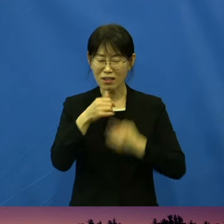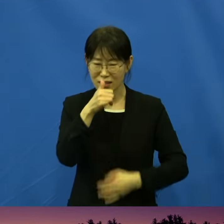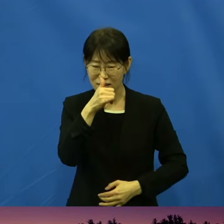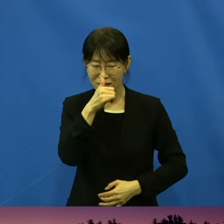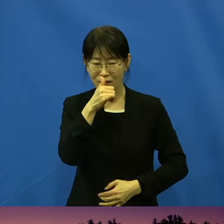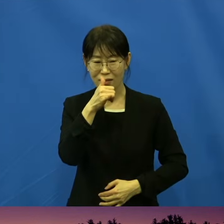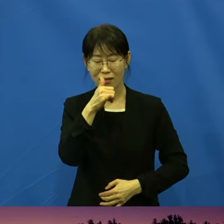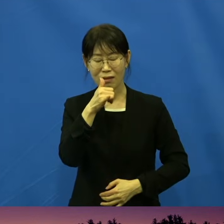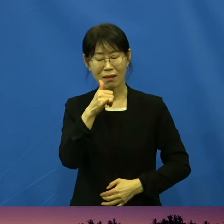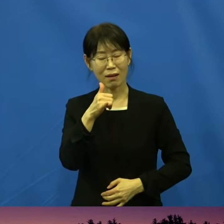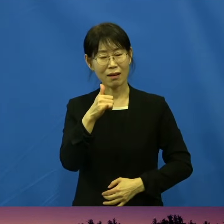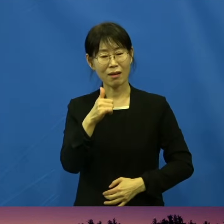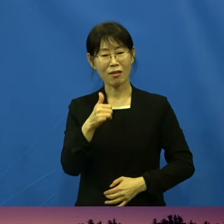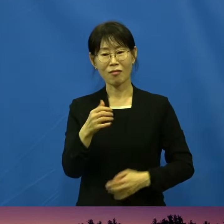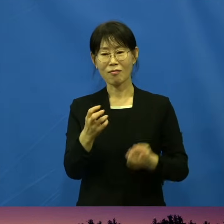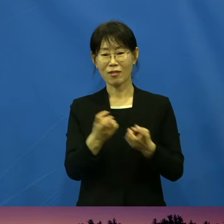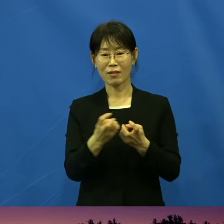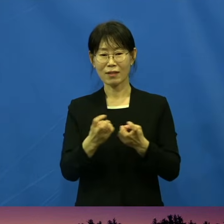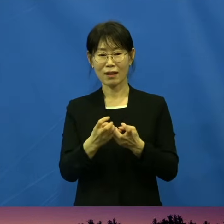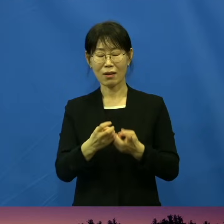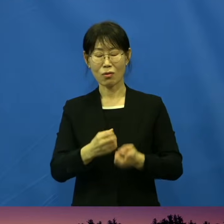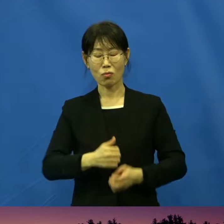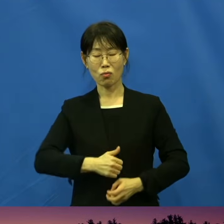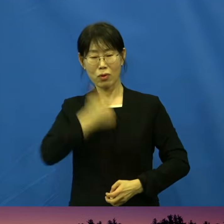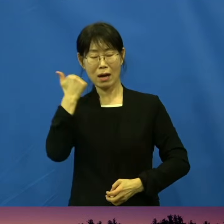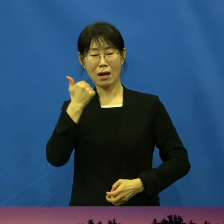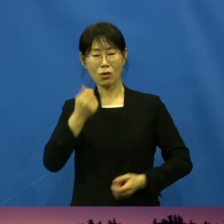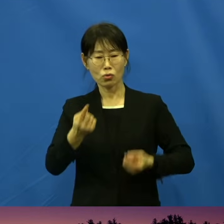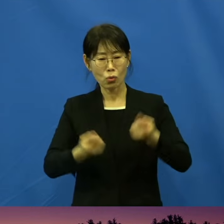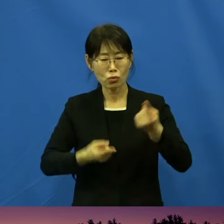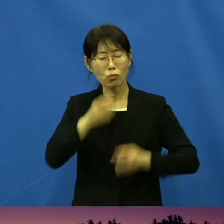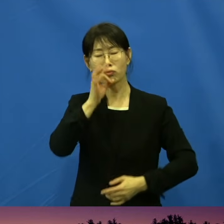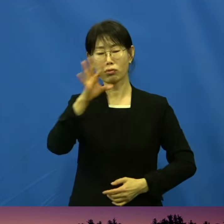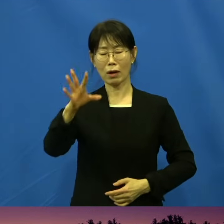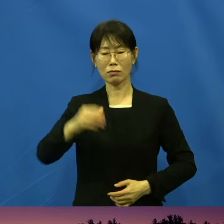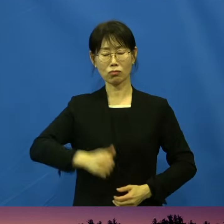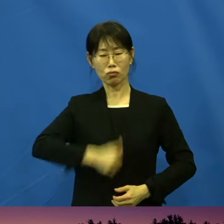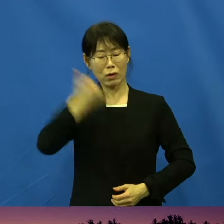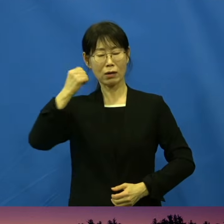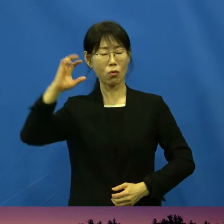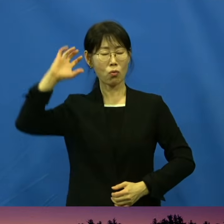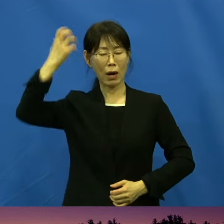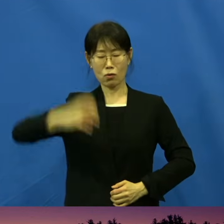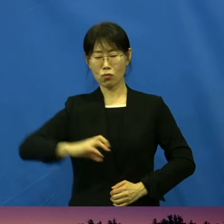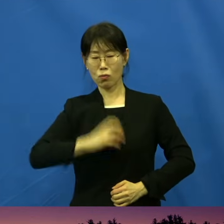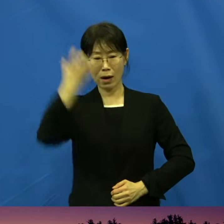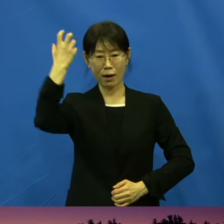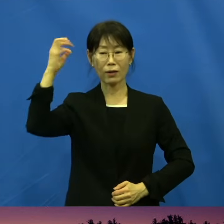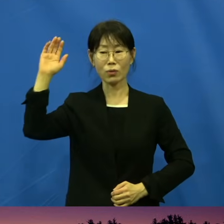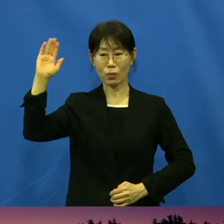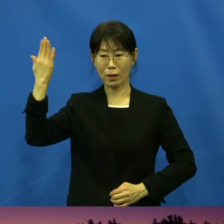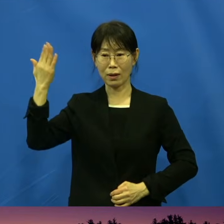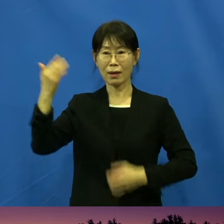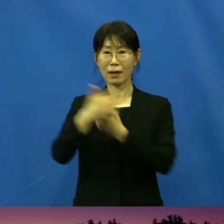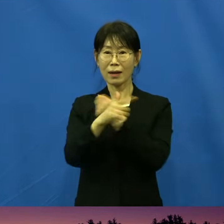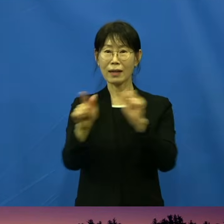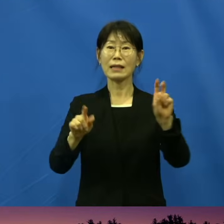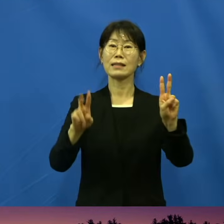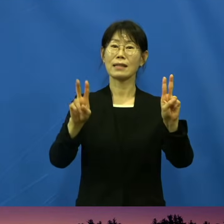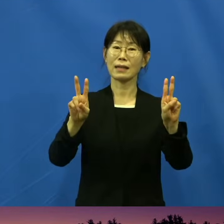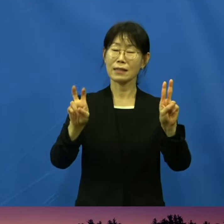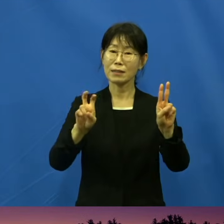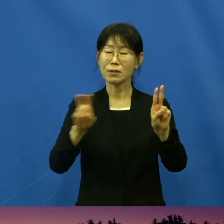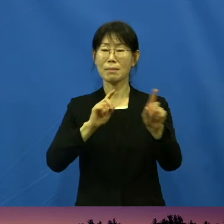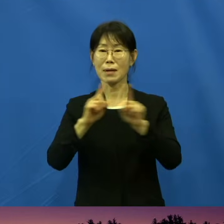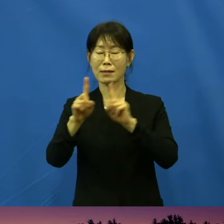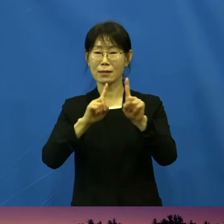그냥 야단이 나는 거예요. 분노 조절 장애자들이 막 나오잖아요. 여러분, 갈라디아서 2장 20절은 뭘까요? 여러분,